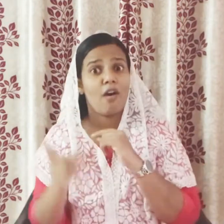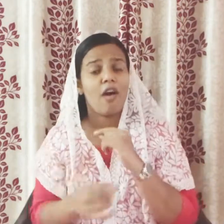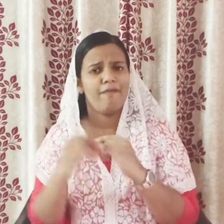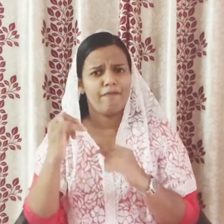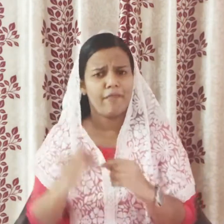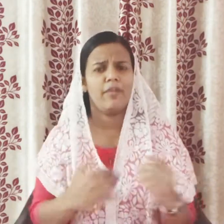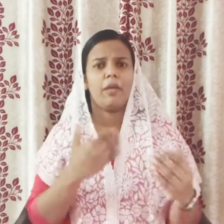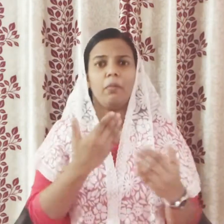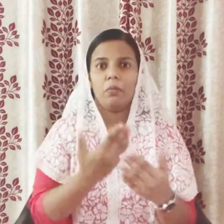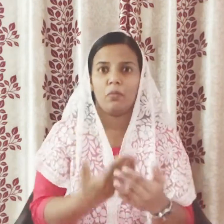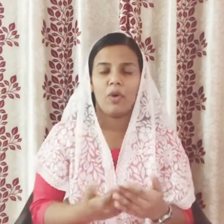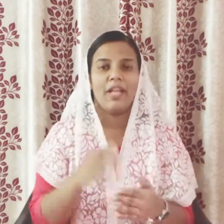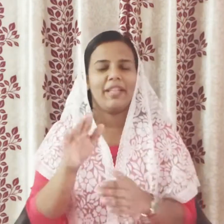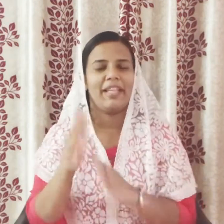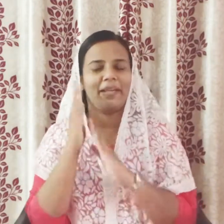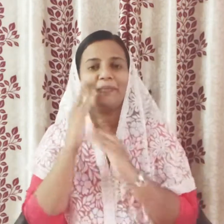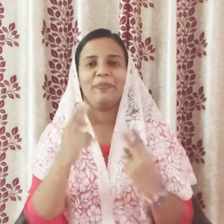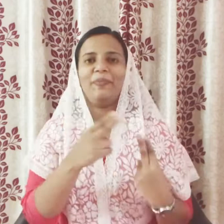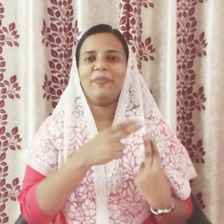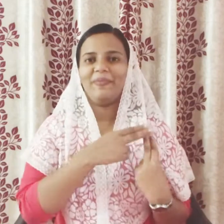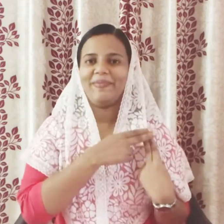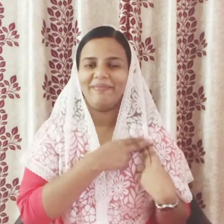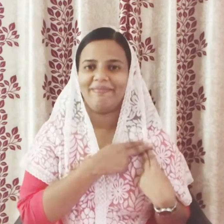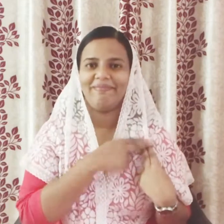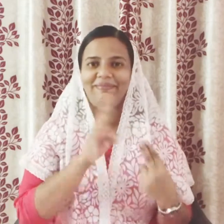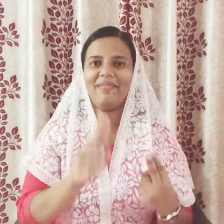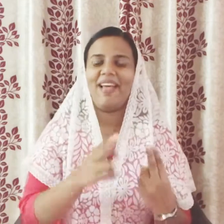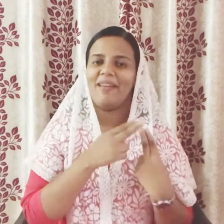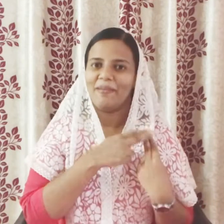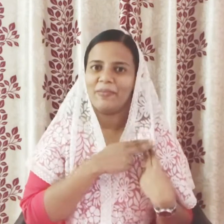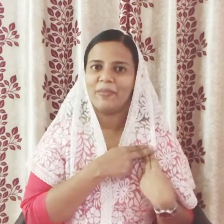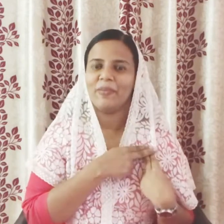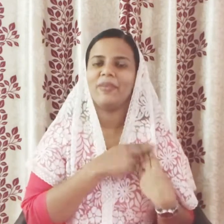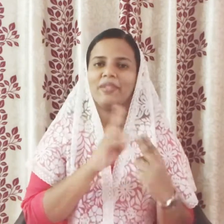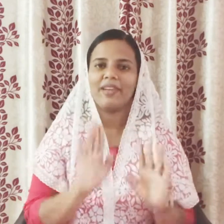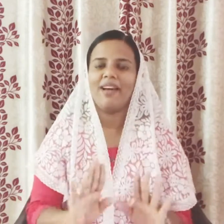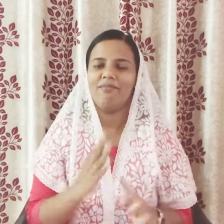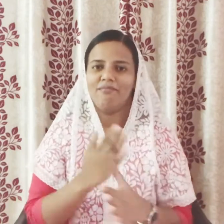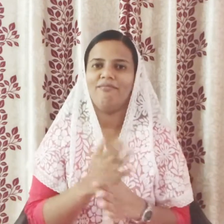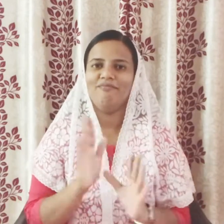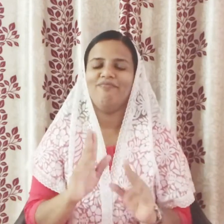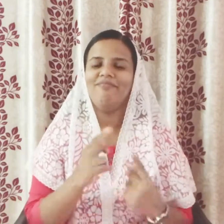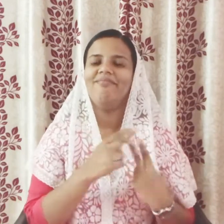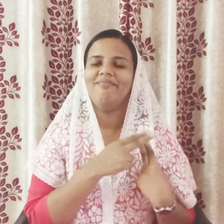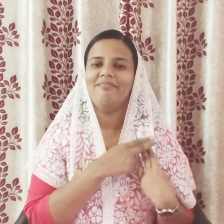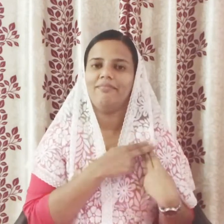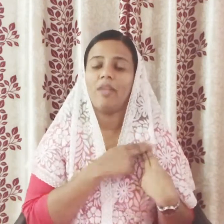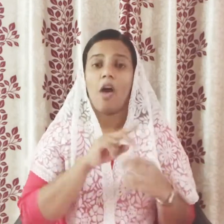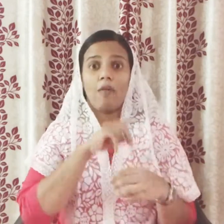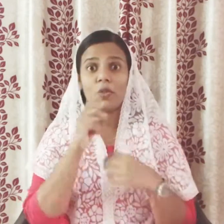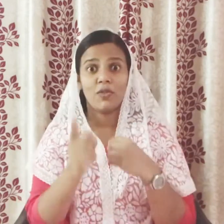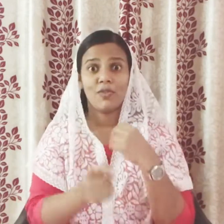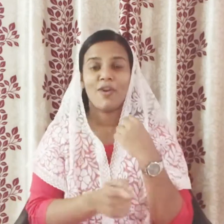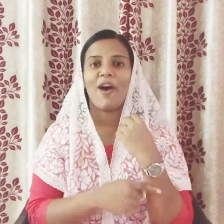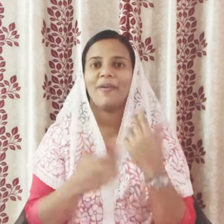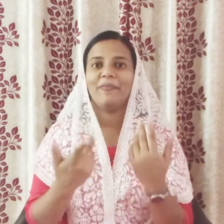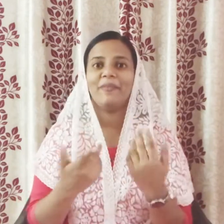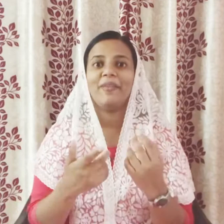സമയം വരെ നീ പൊയ്ക്കൊള്ളുക. നീ വിശ്രമിച്ച്, നീ അവിടെ പോയി വിശ്രമിക്കുക, അതാ നിദ്ര കൊള്ളുക എന്ന് പറയും. വിശ്രമിച്ച് കാലാവസാനത്തെങ്കിൽ,